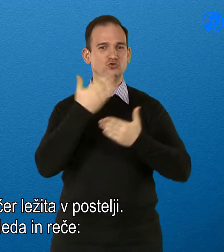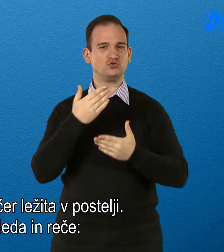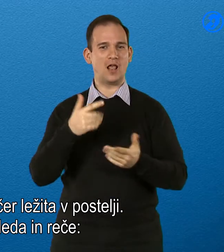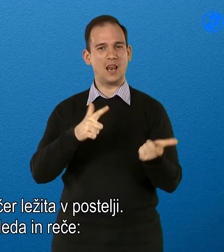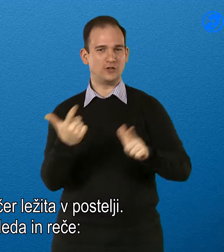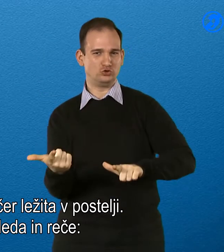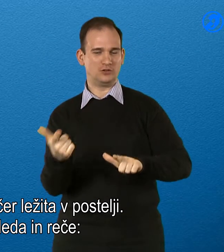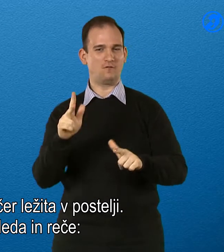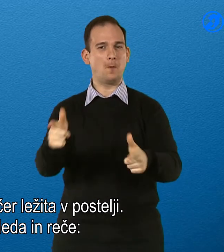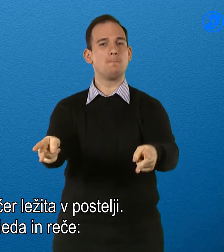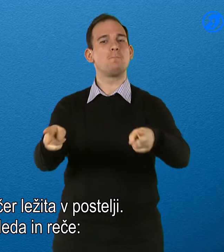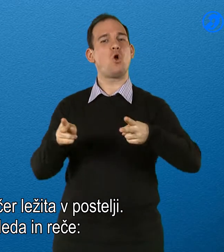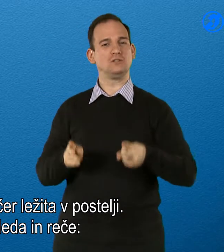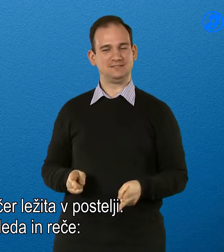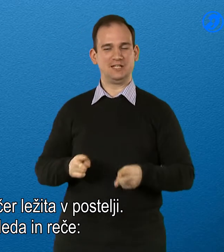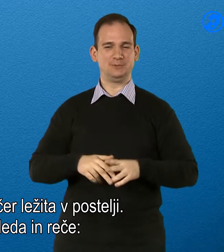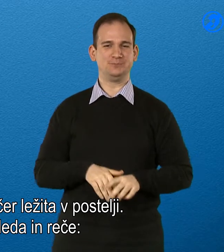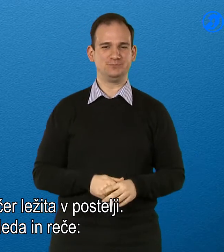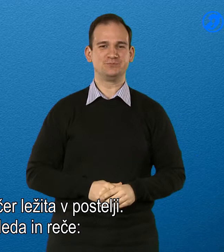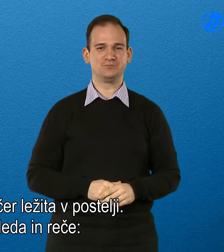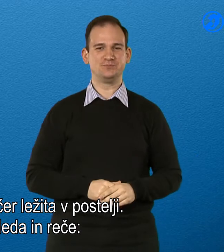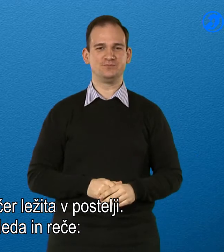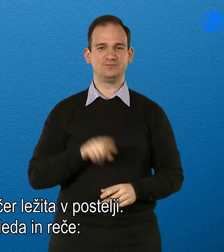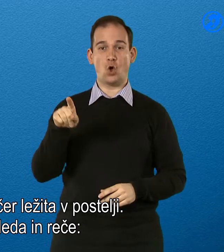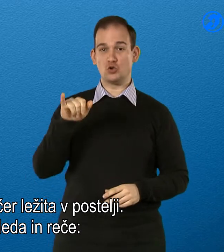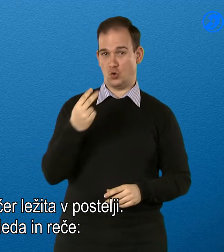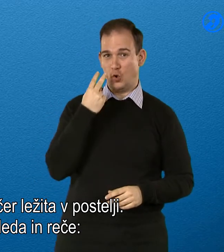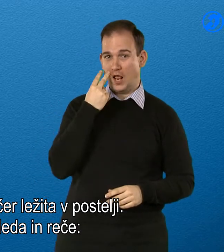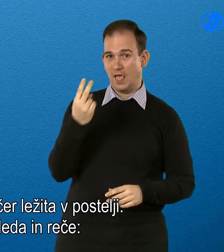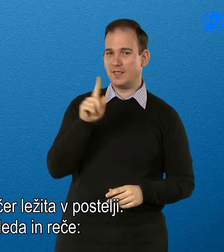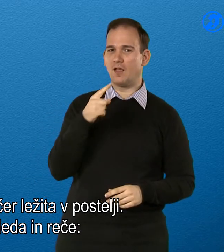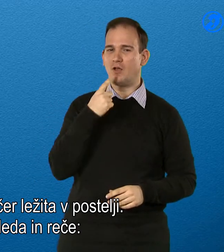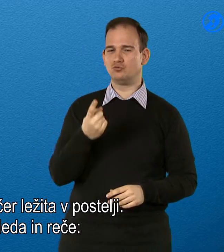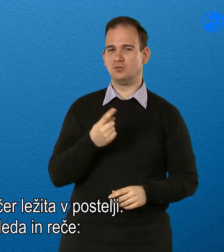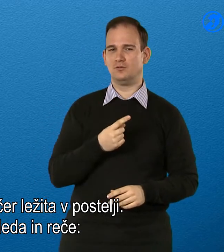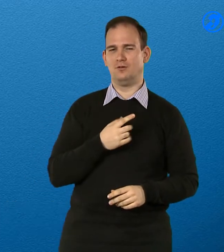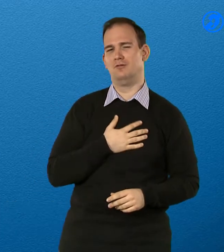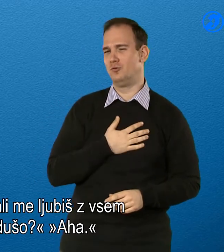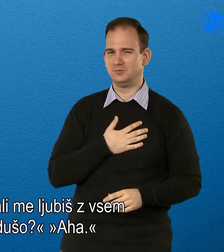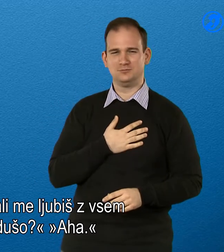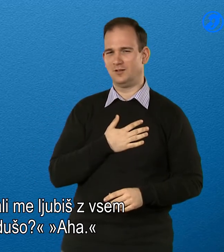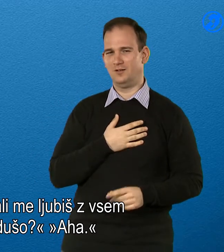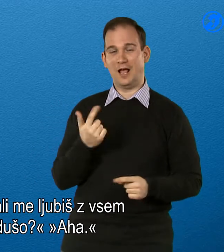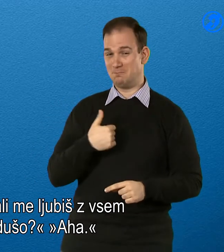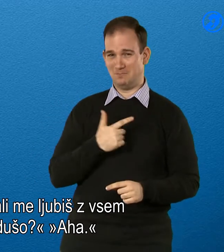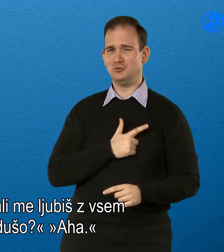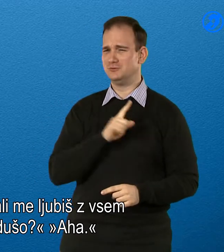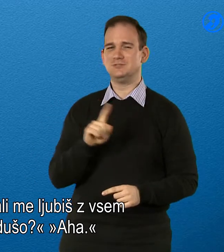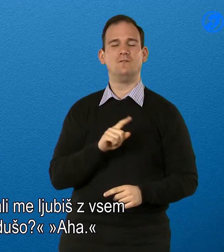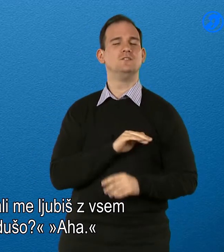Partnerja zvečer ležita v postelji. On jo gleda in reče: "Oh, ljubica, ali me ljubiš